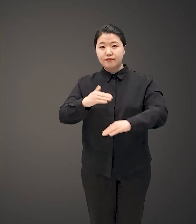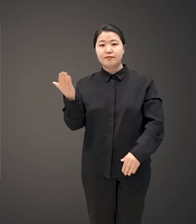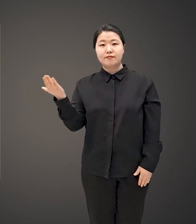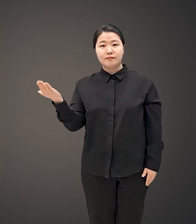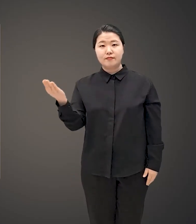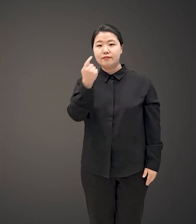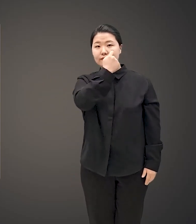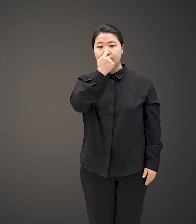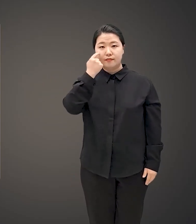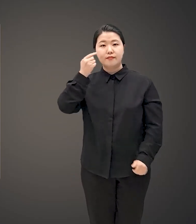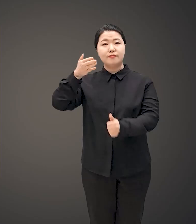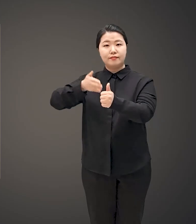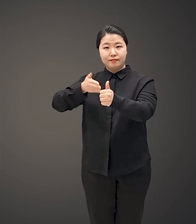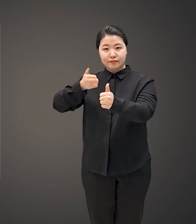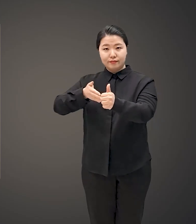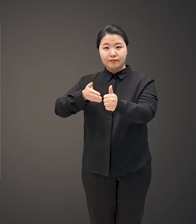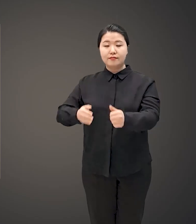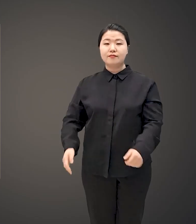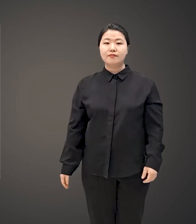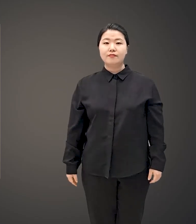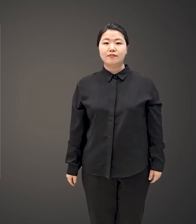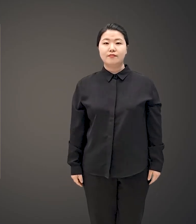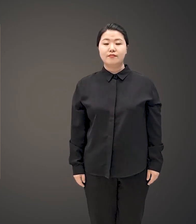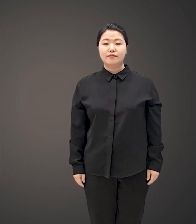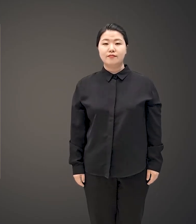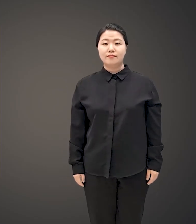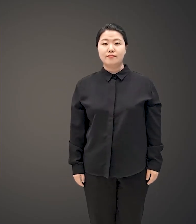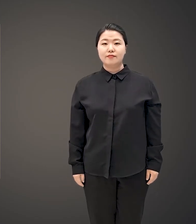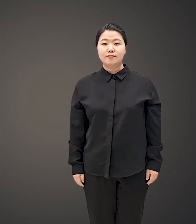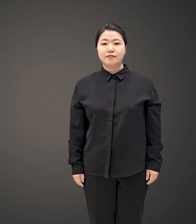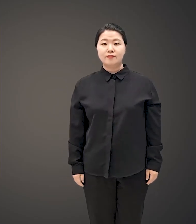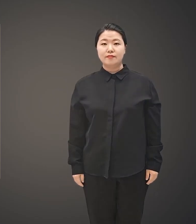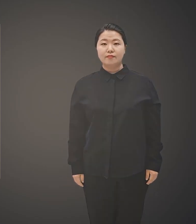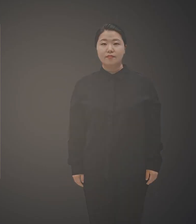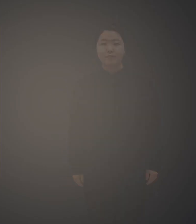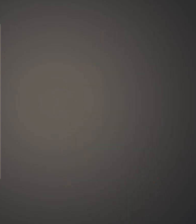저자 장성원. 출판사 문해바다.